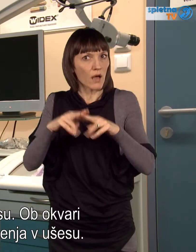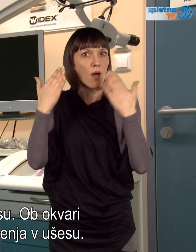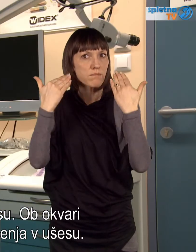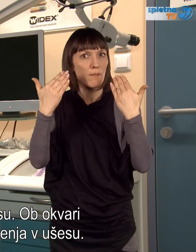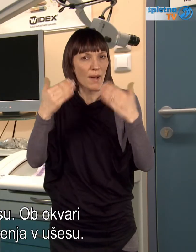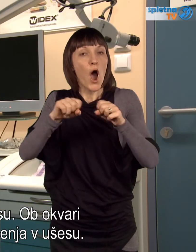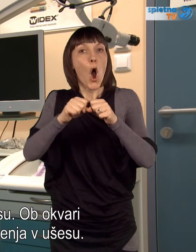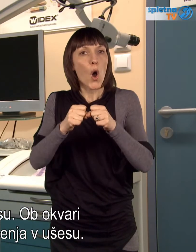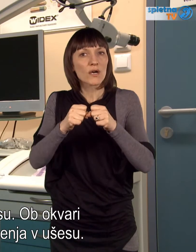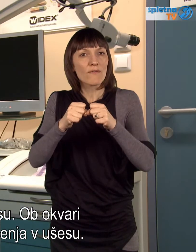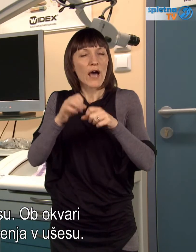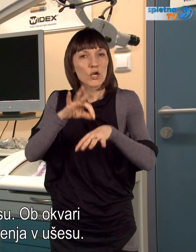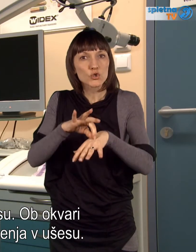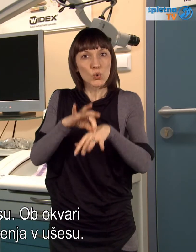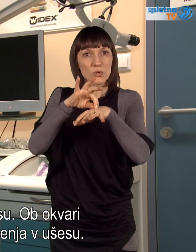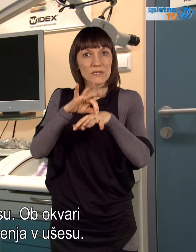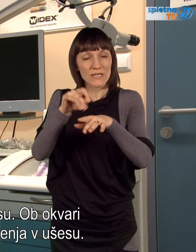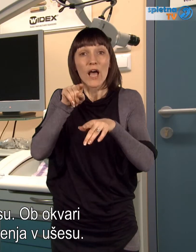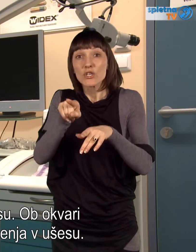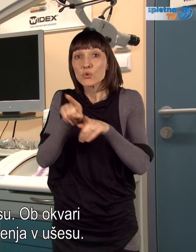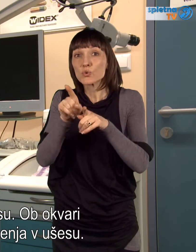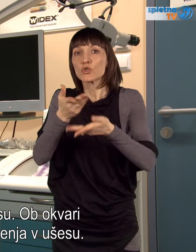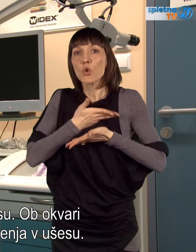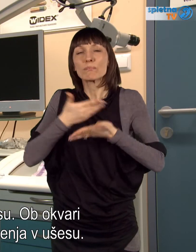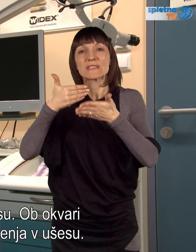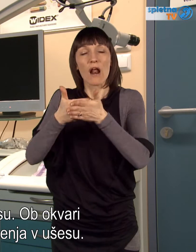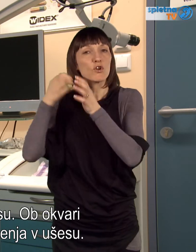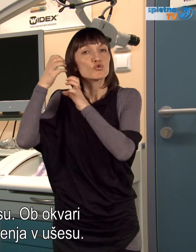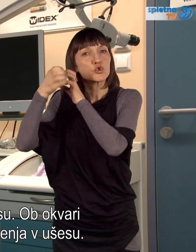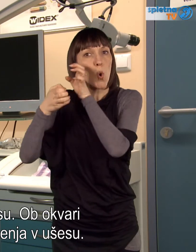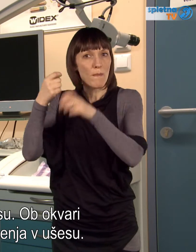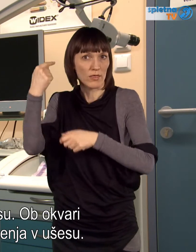okvari teh čutnic pride tudi do šumenja v ušesu.